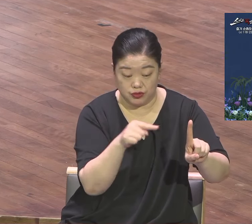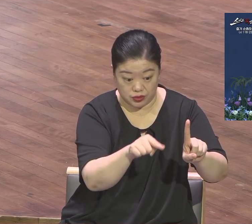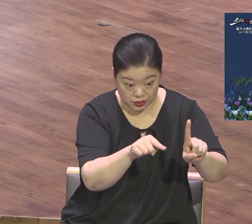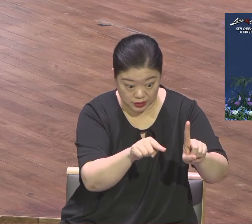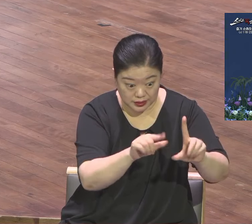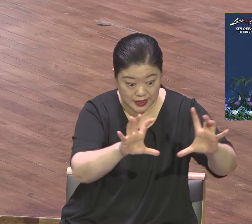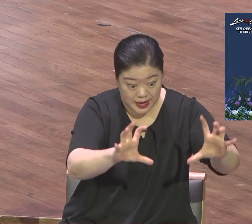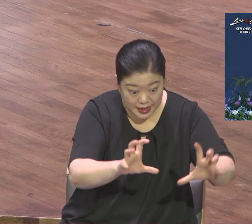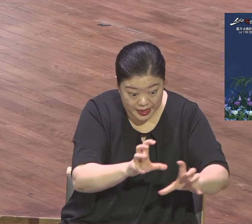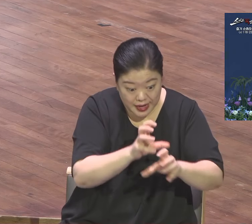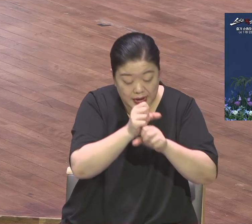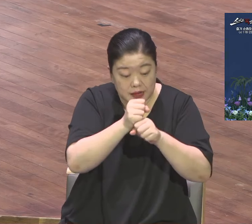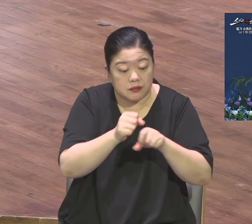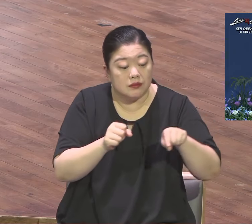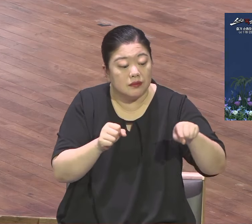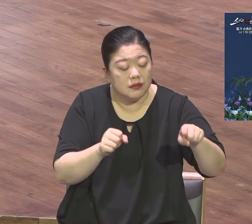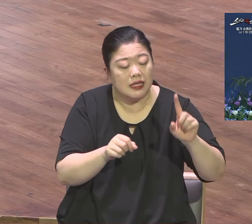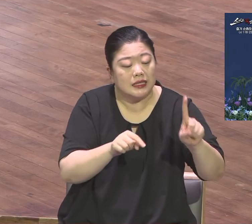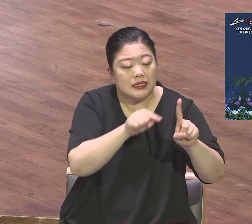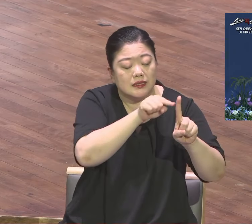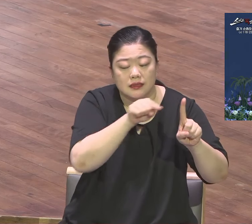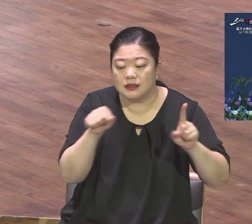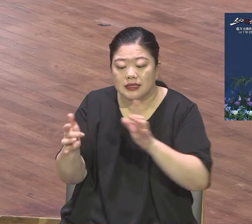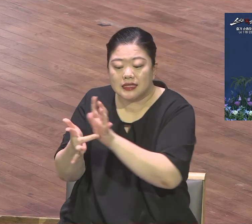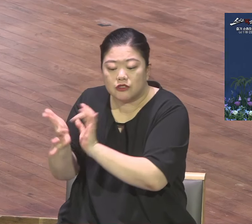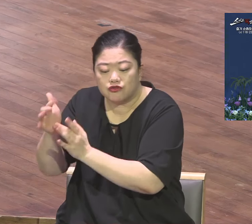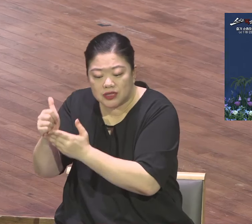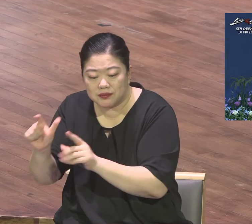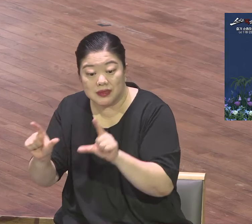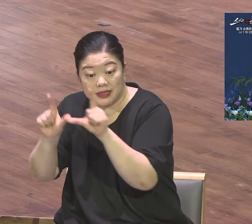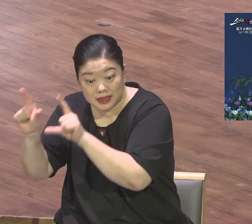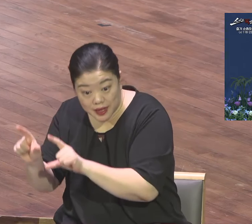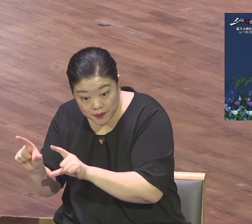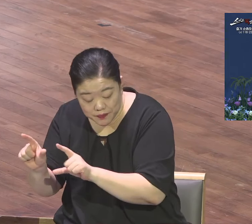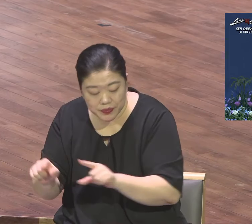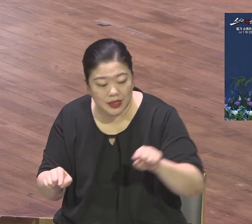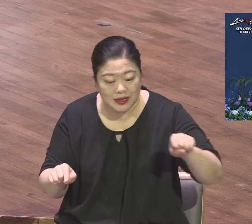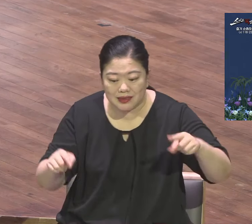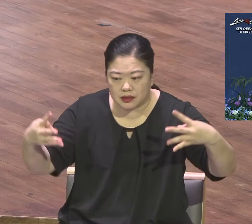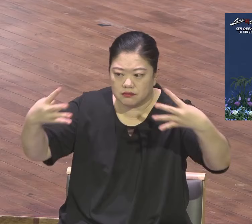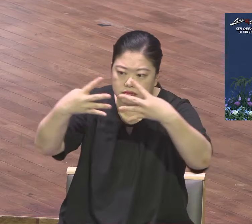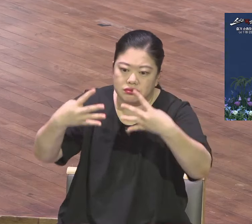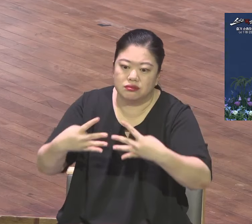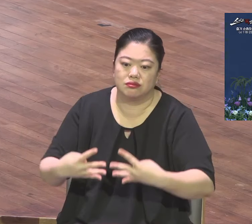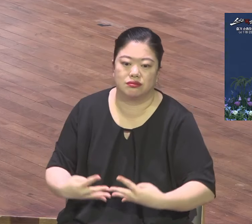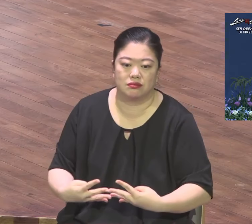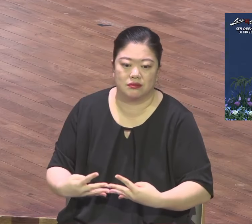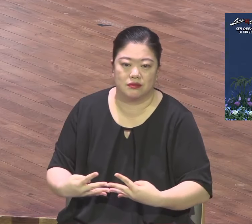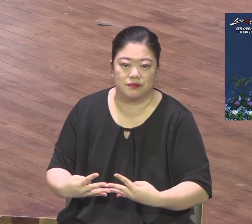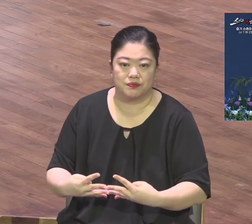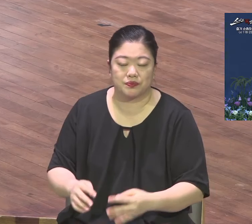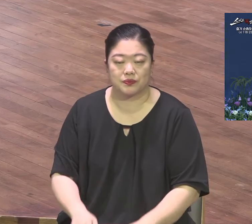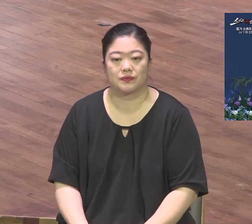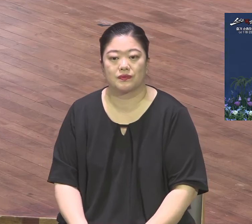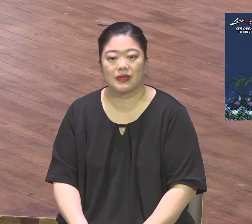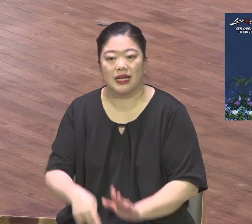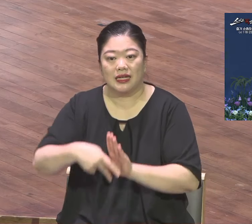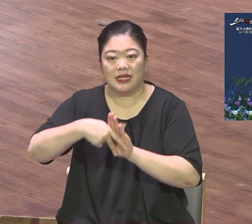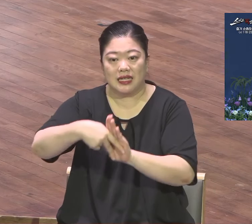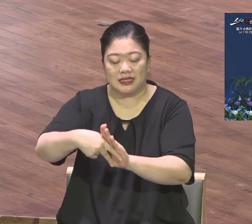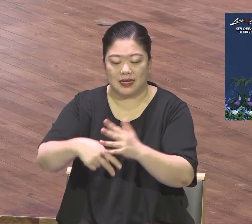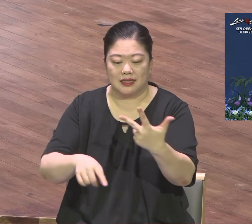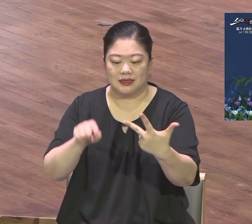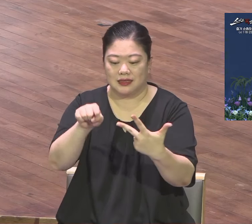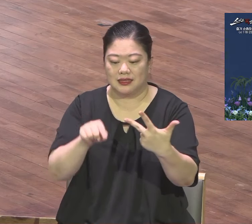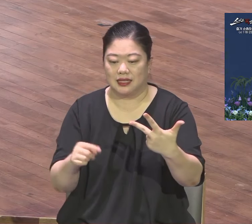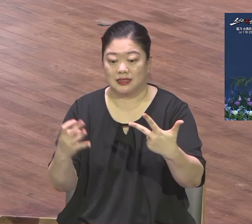정리했어요. 이사야서 한 권 가지고 이사야 7장 14절에 시작하죠. 보라 처녀가 잉태하여 아들을 낳을 것이요 그